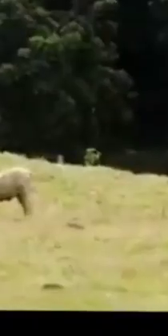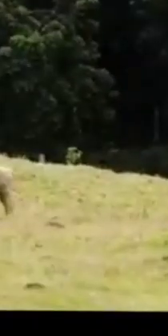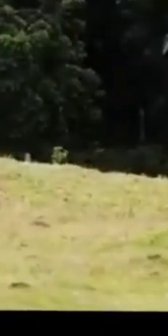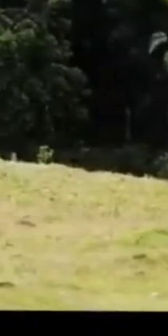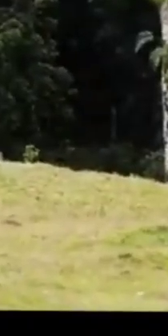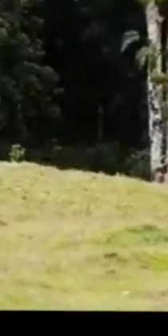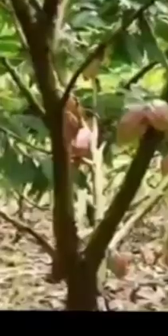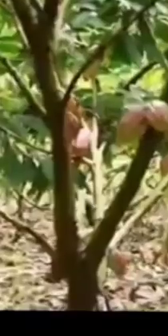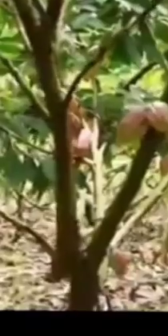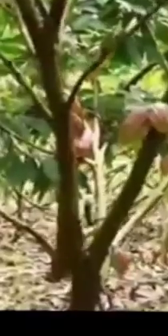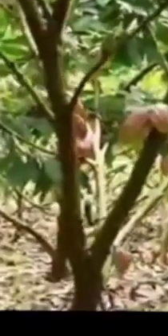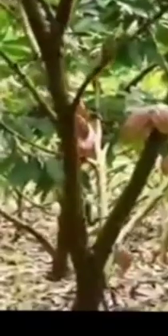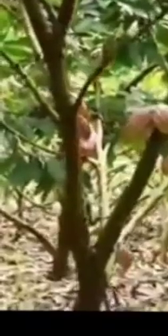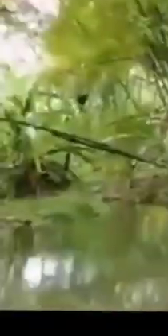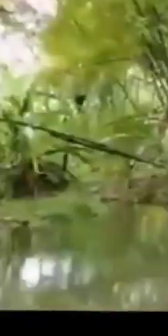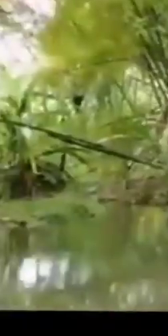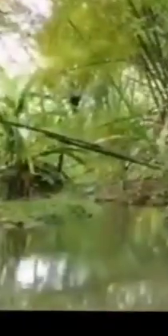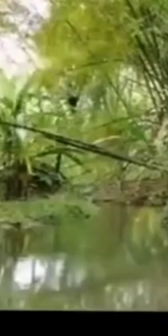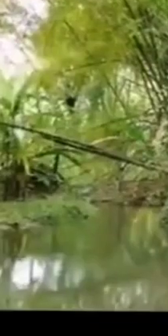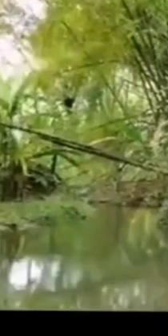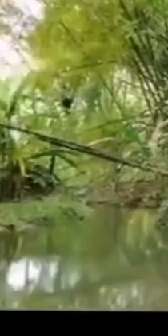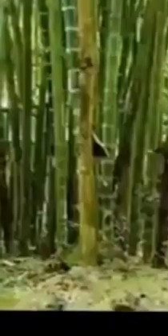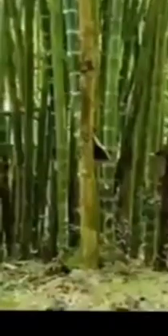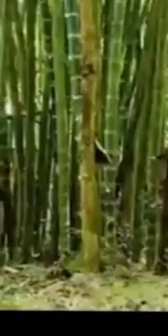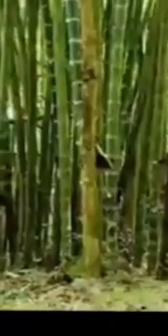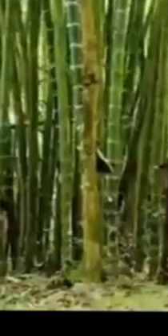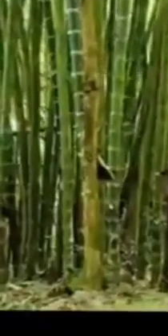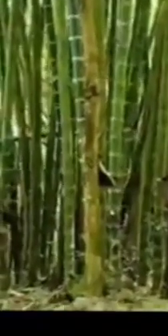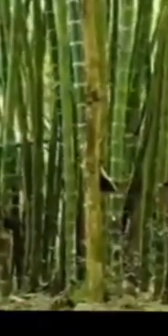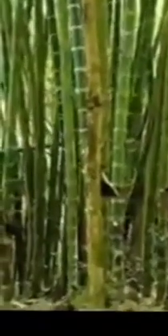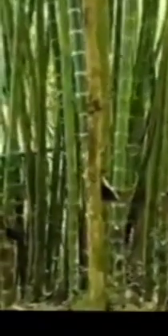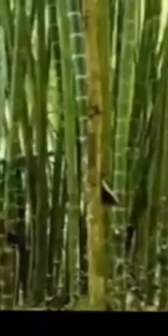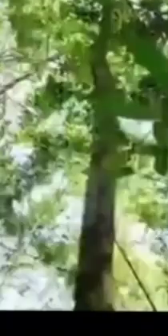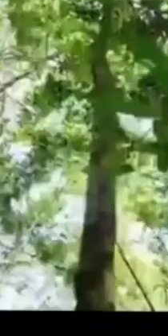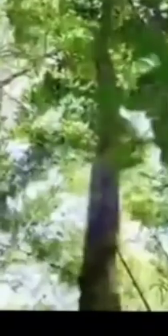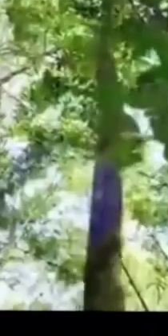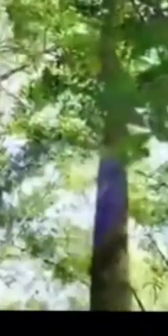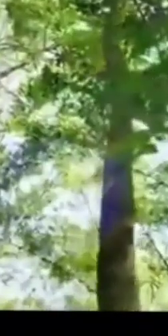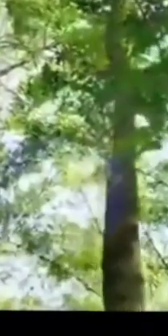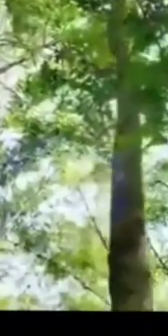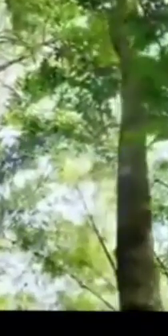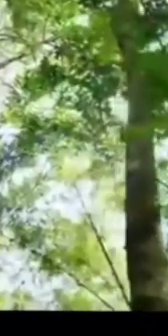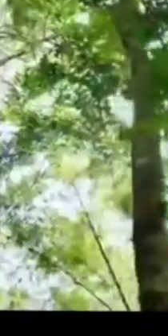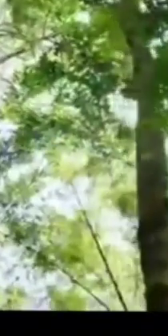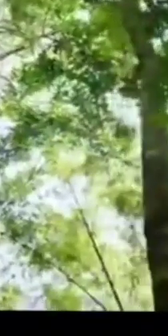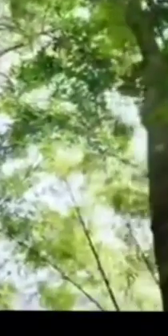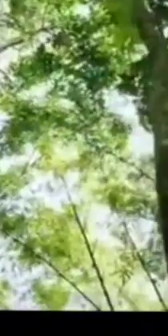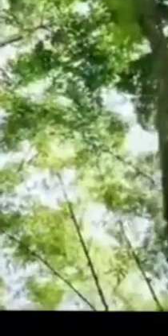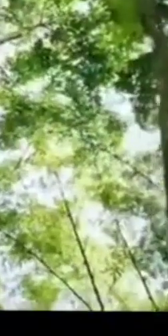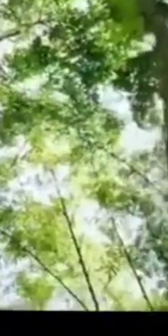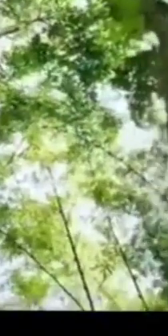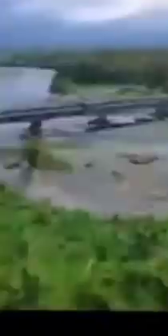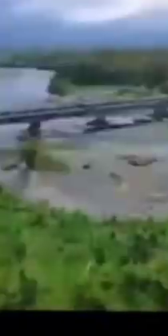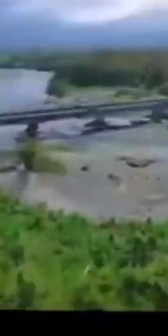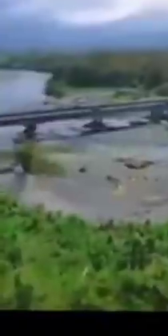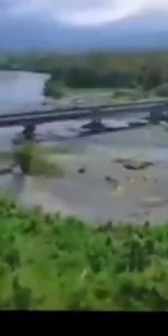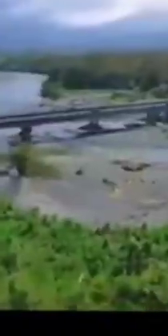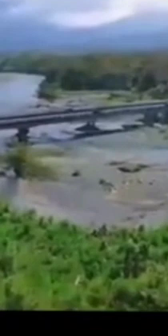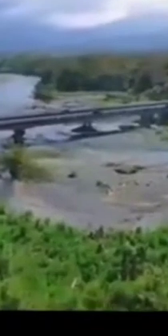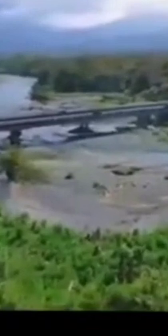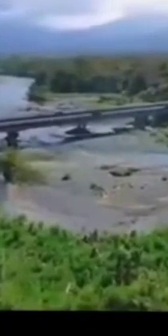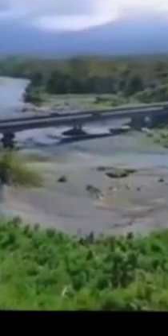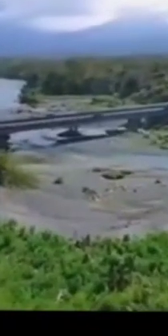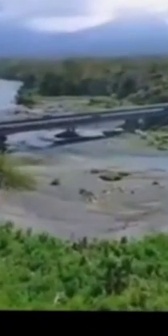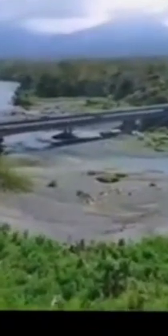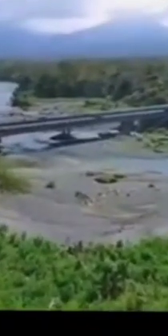lujo ambiental y turístico para quienes buscan encontrarse a sí mismos en el medio de la naturaleza matina es